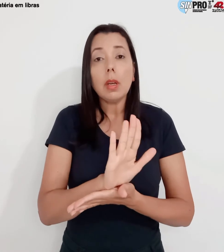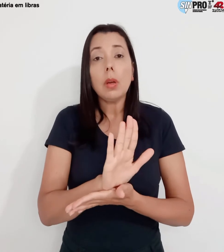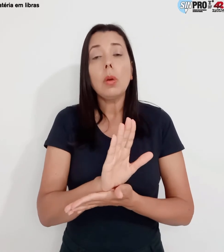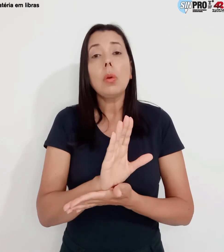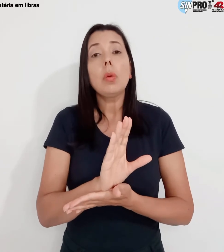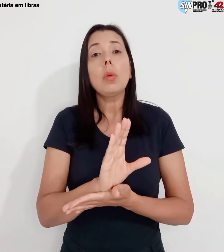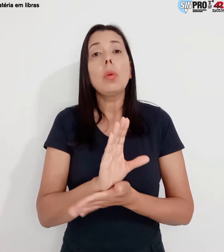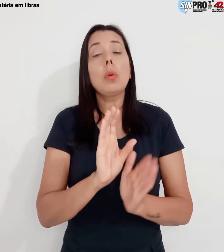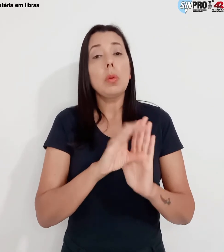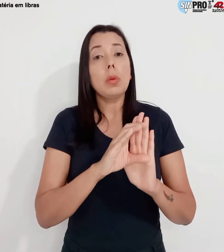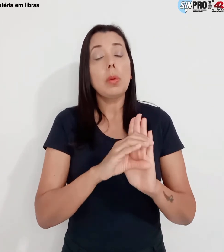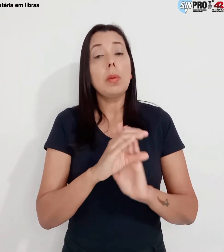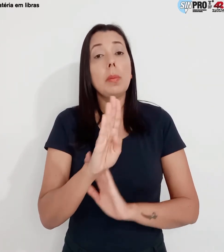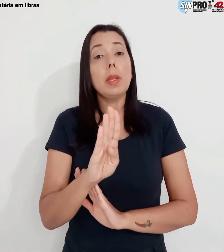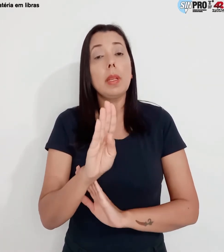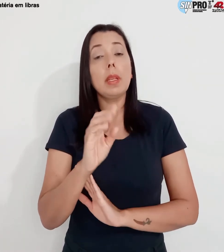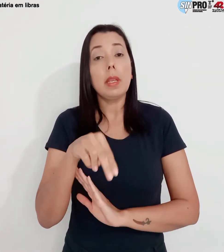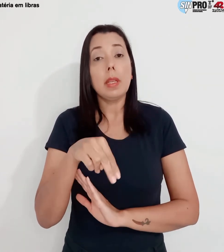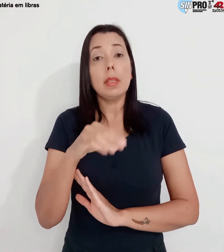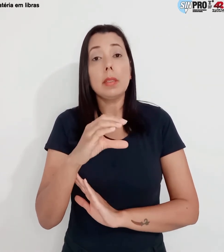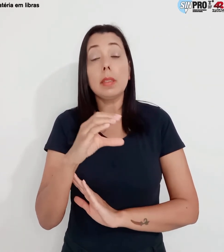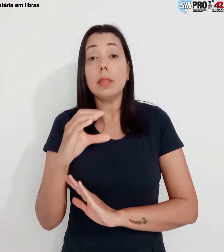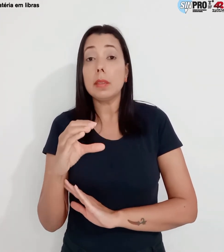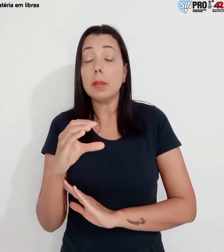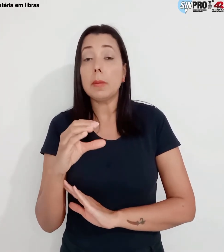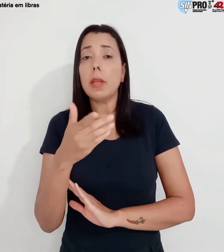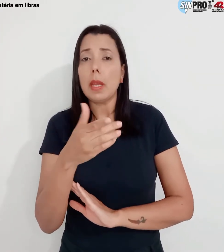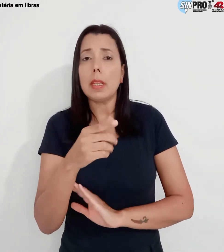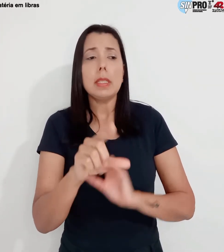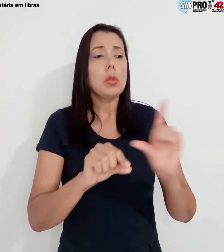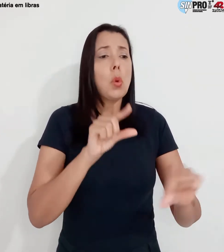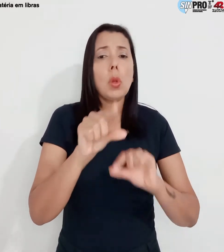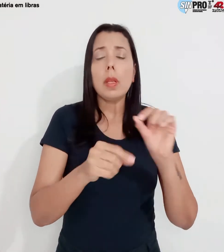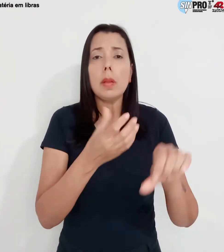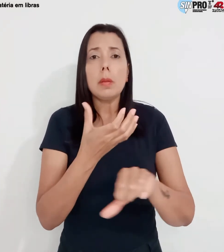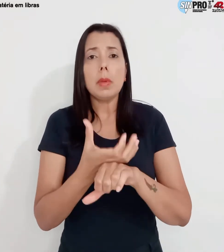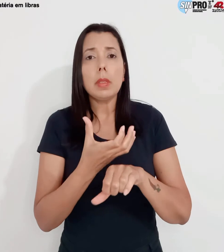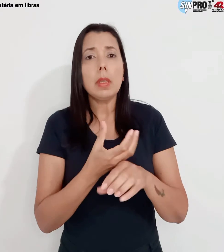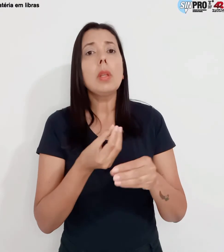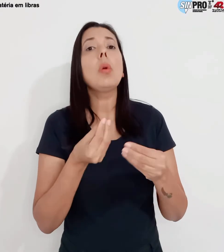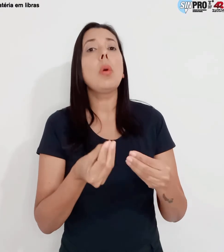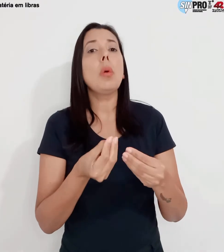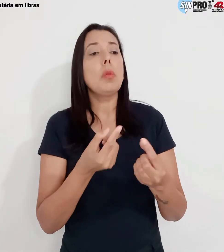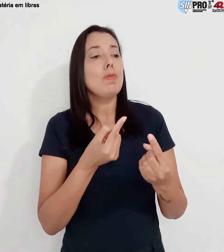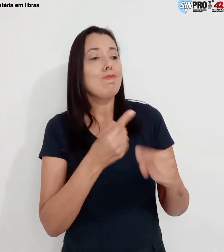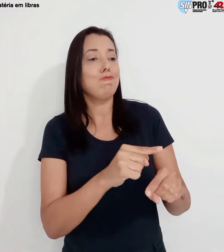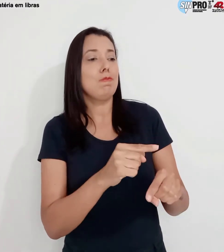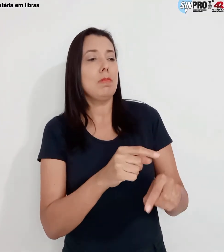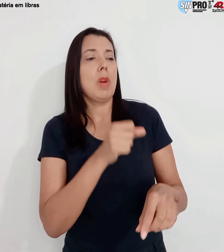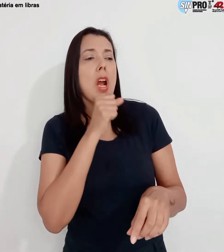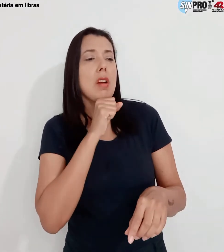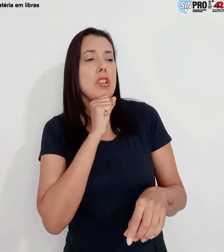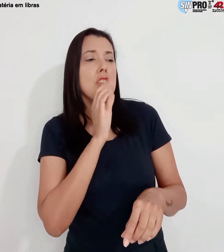Comum Curricular, BNCC. Elegeram essas matérias como antiquadas e,